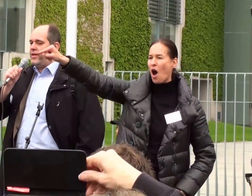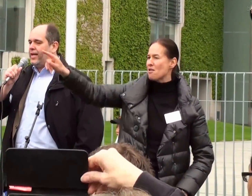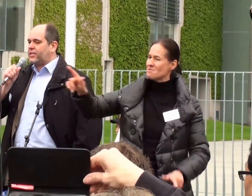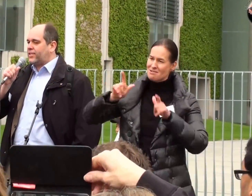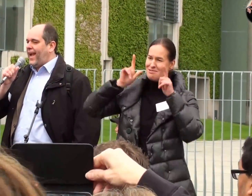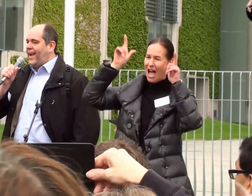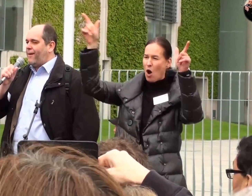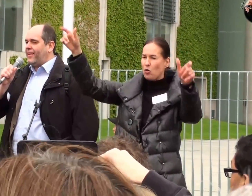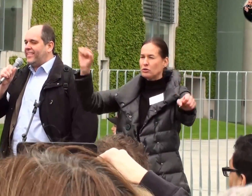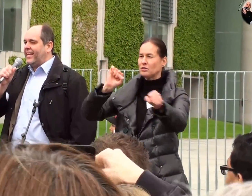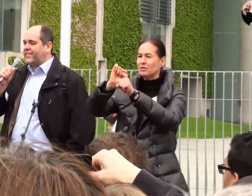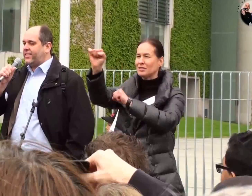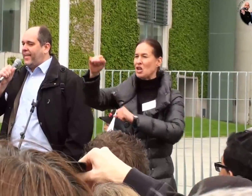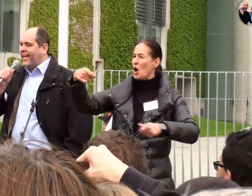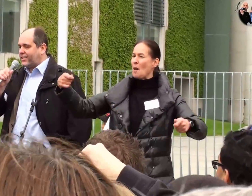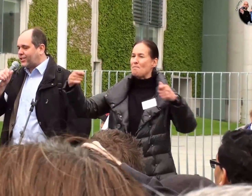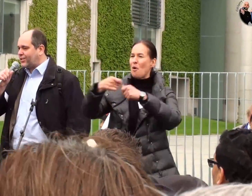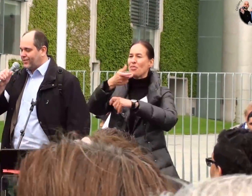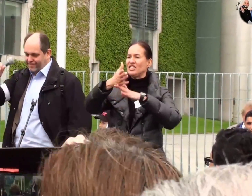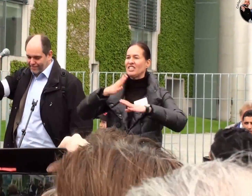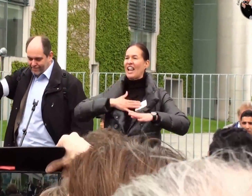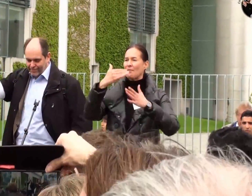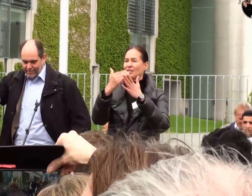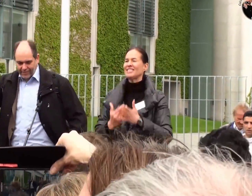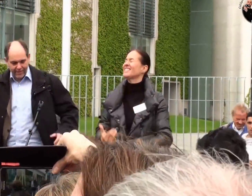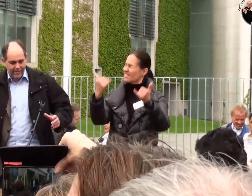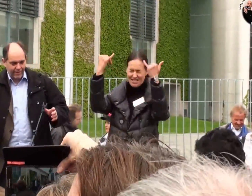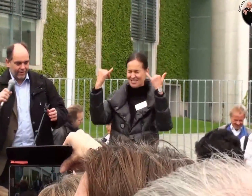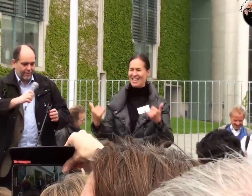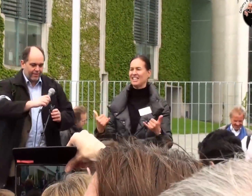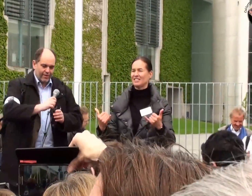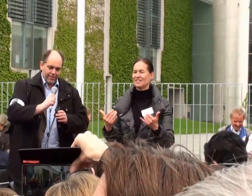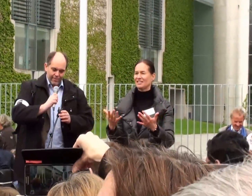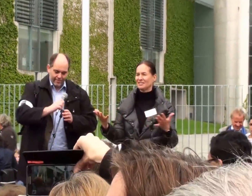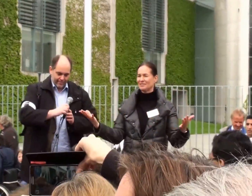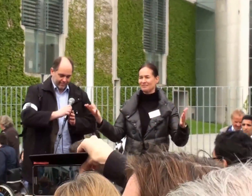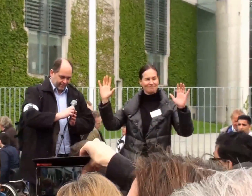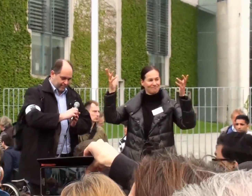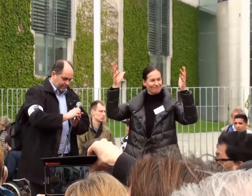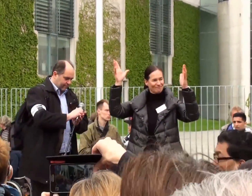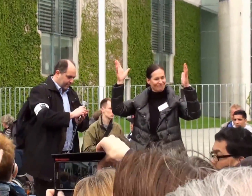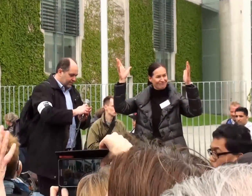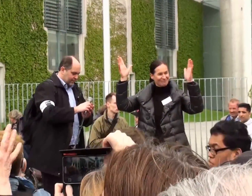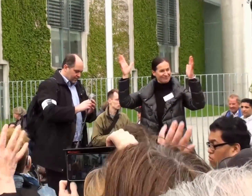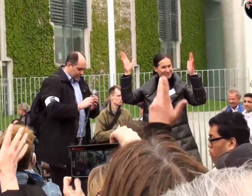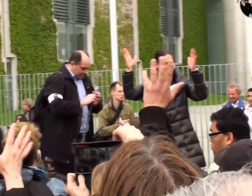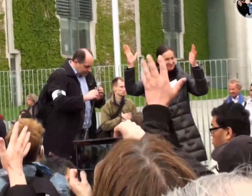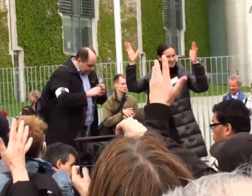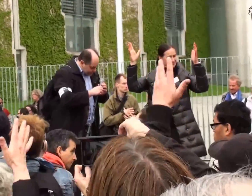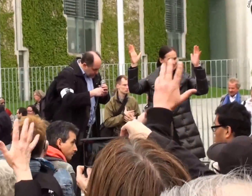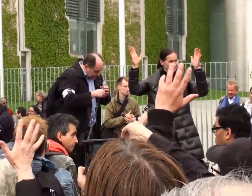lautstark Bundesteilhabegesetz, jetzt! Yeah. Yeah.